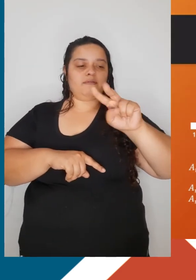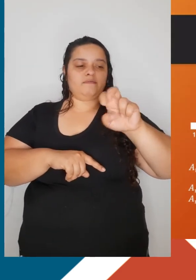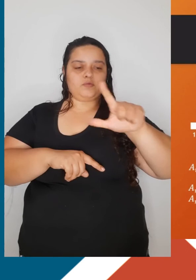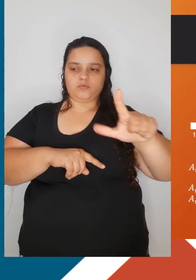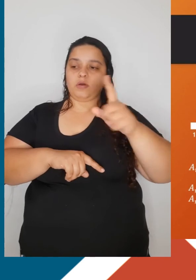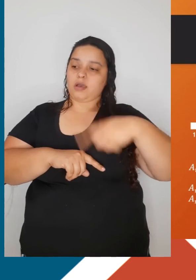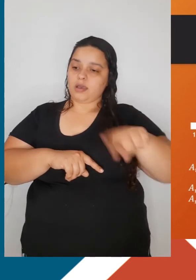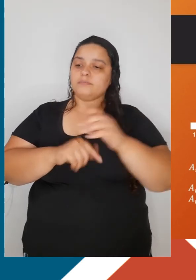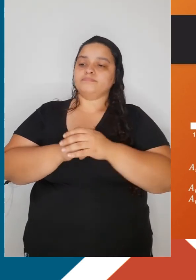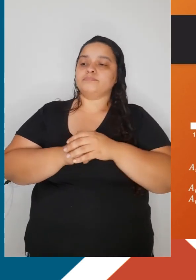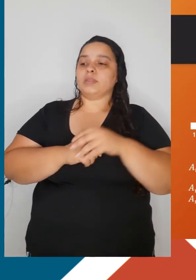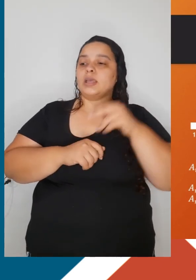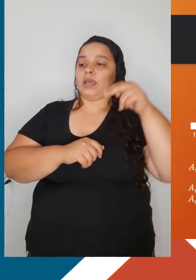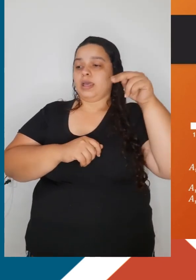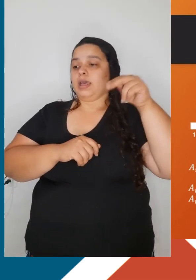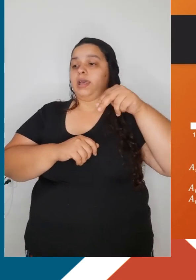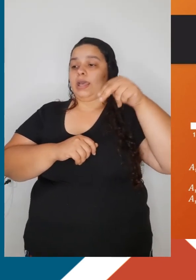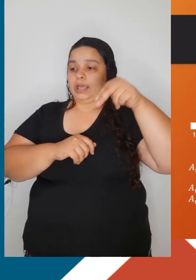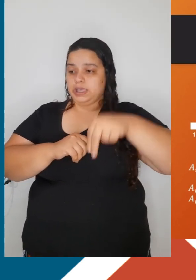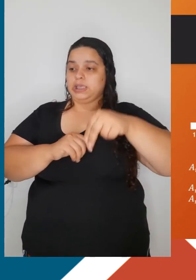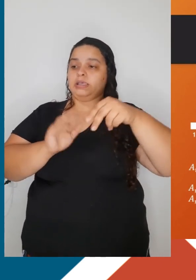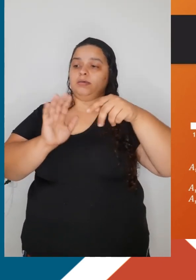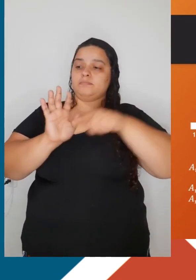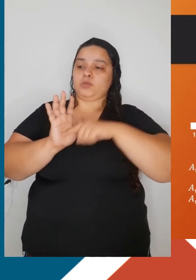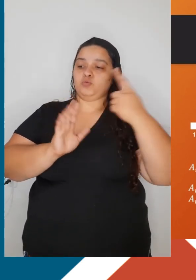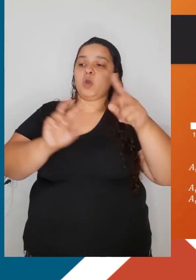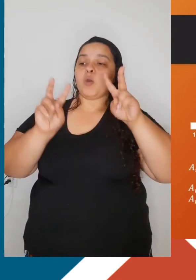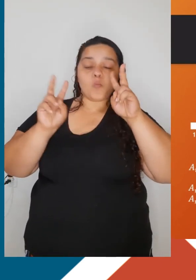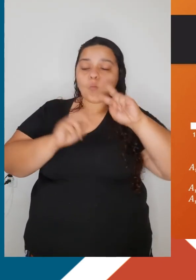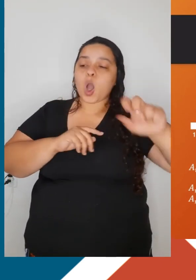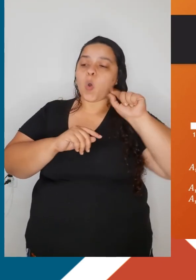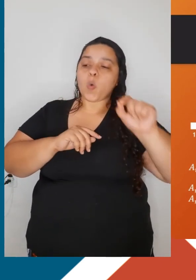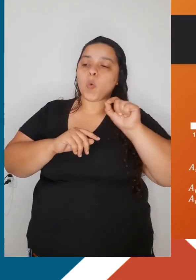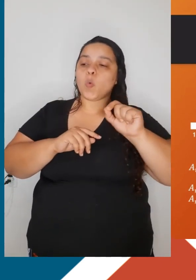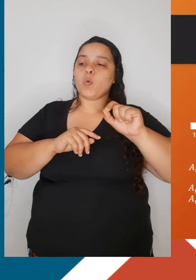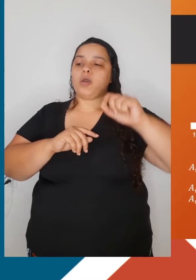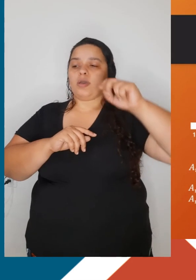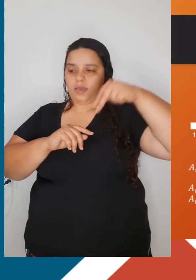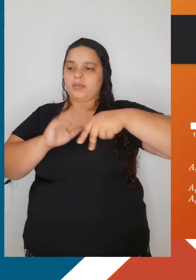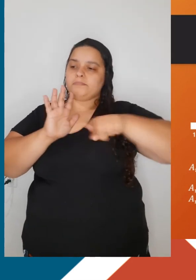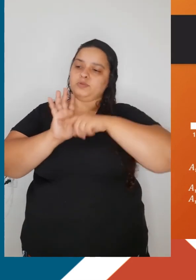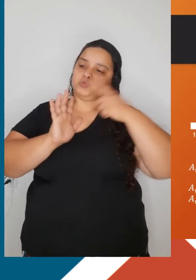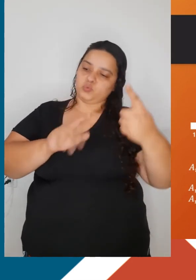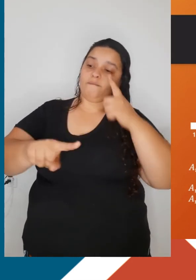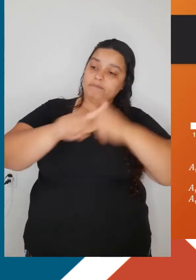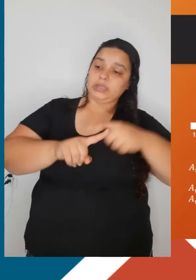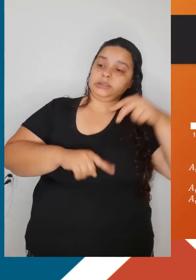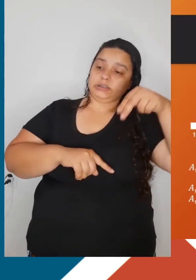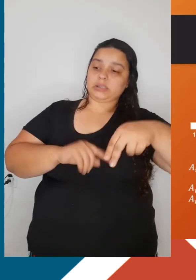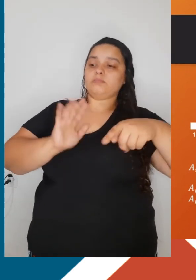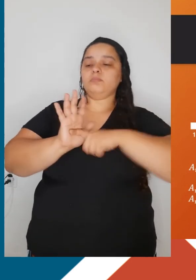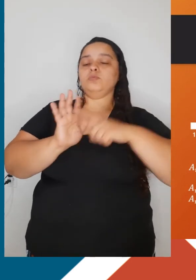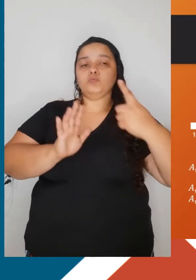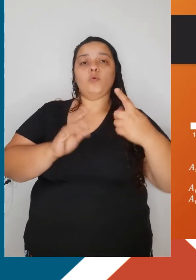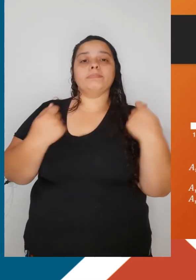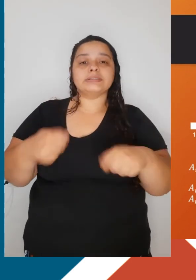n-1 ao quadrado nada mais é que n-1 vezes n-1. Para realizar essa multiplicação, devemos ter em mente